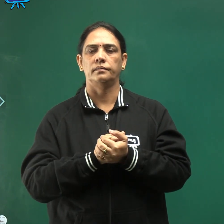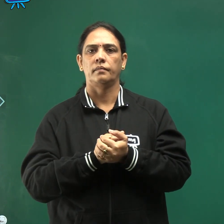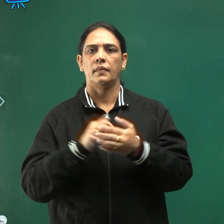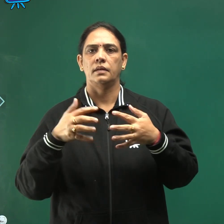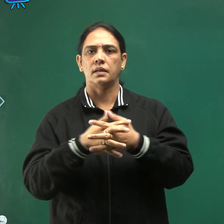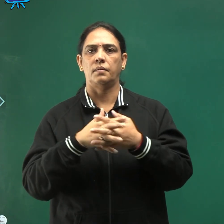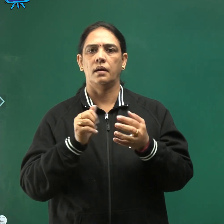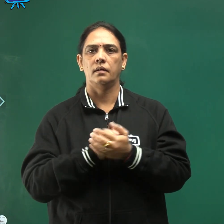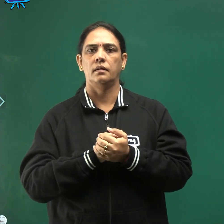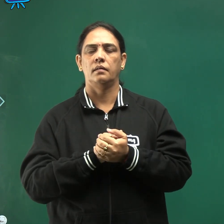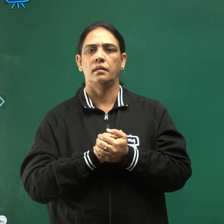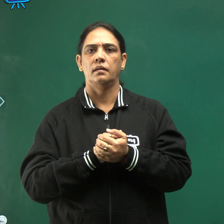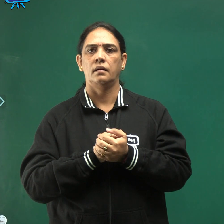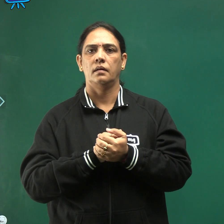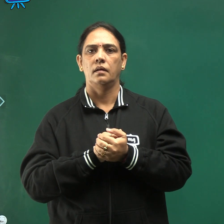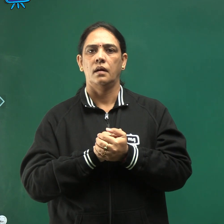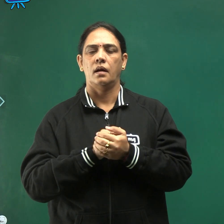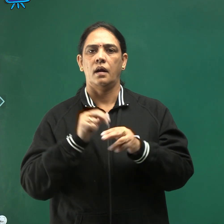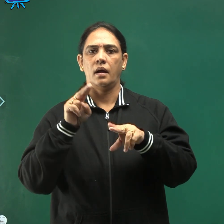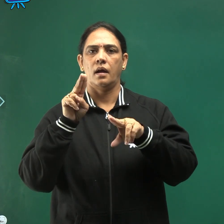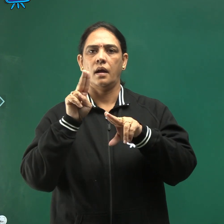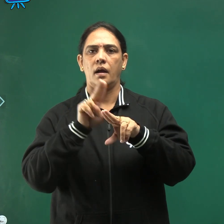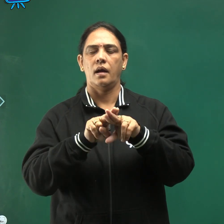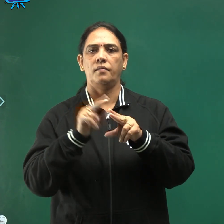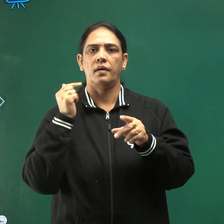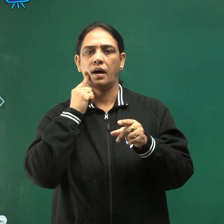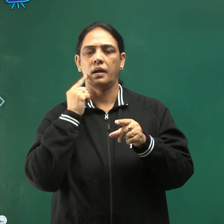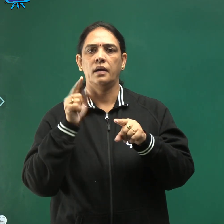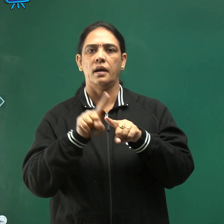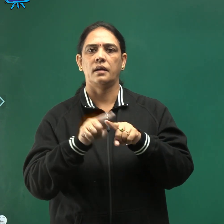सिग्मा f i x i